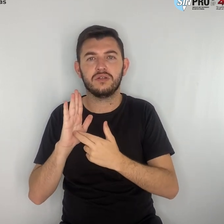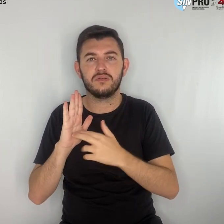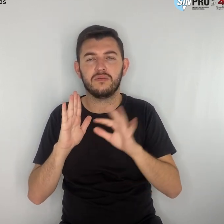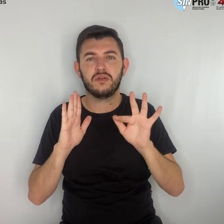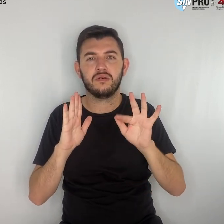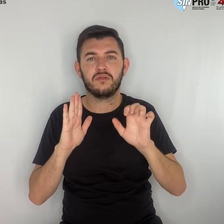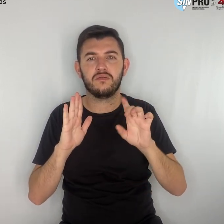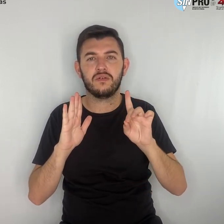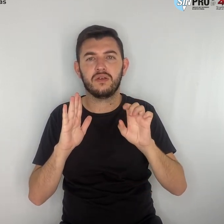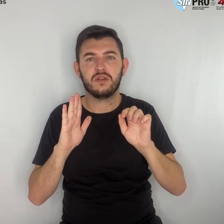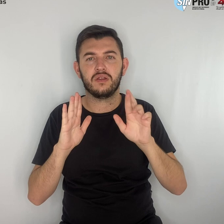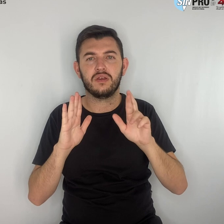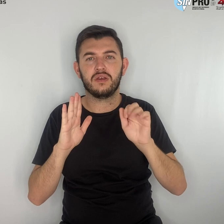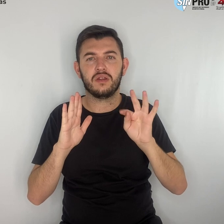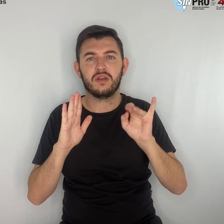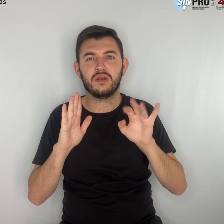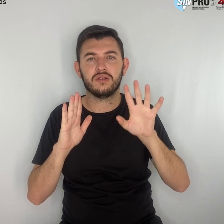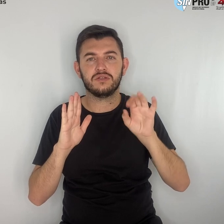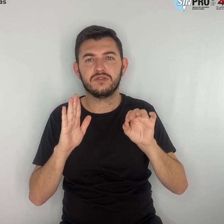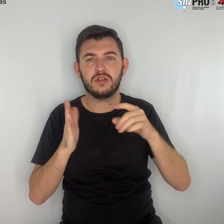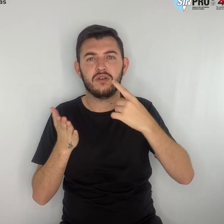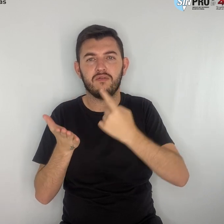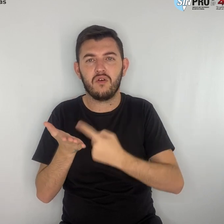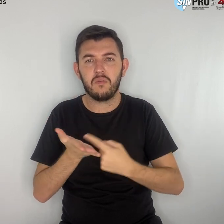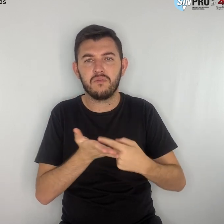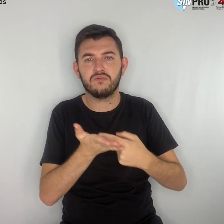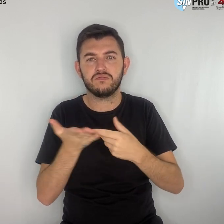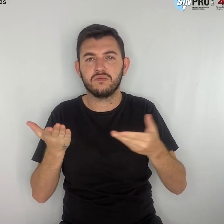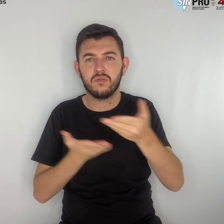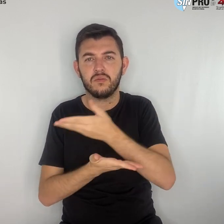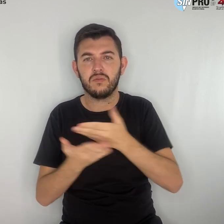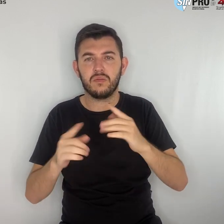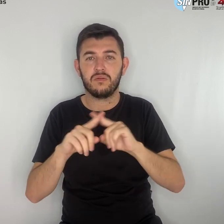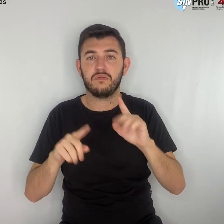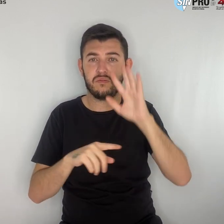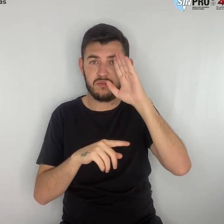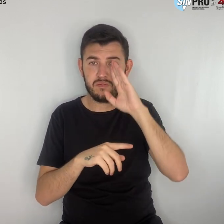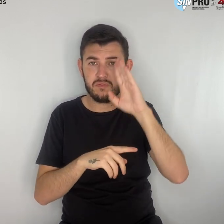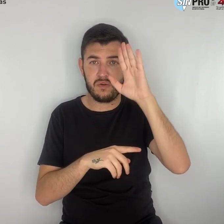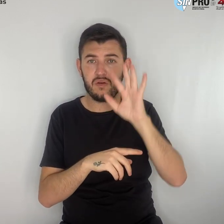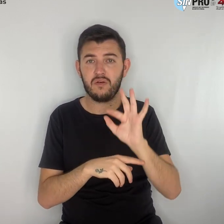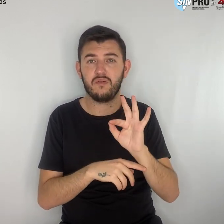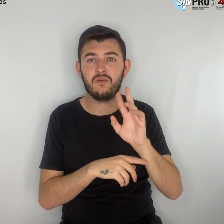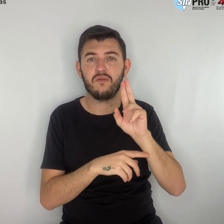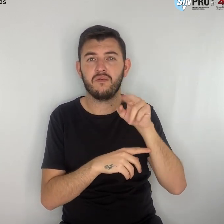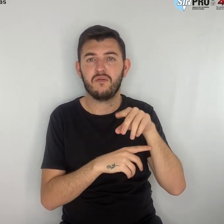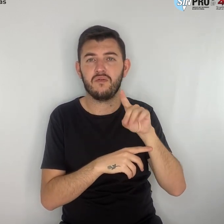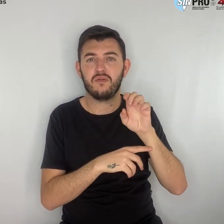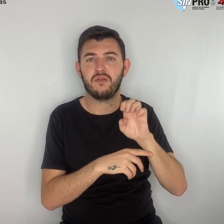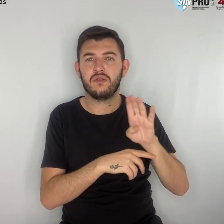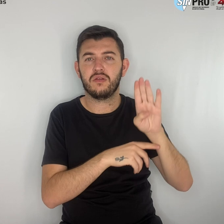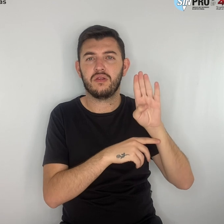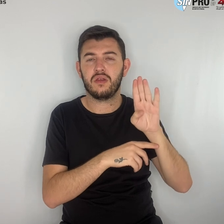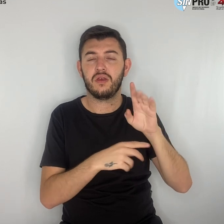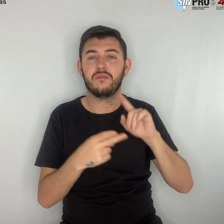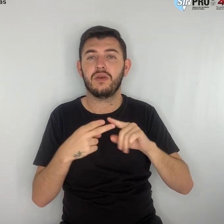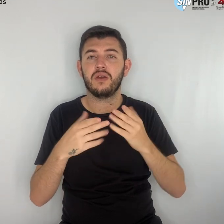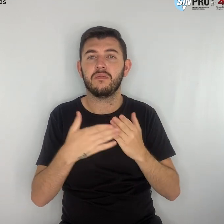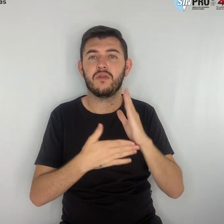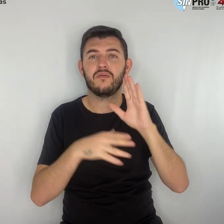sobretudo através do Fundeb e da aprovação do Sistema Nacional de Educação e